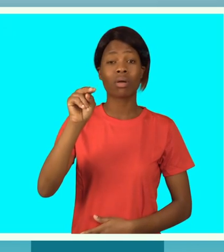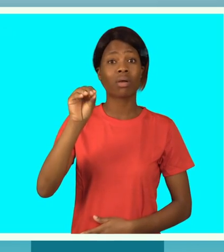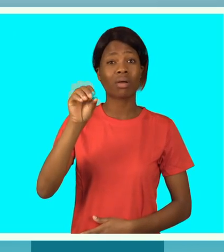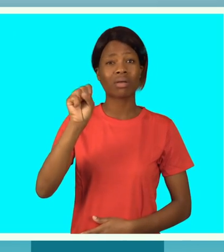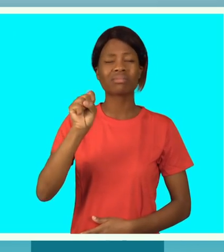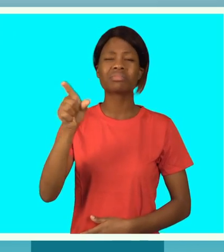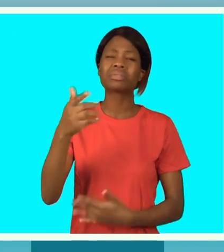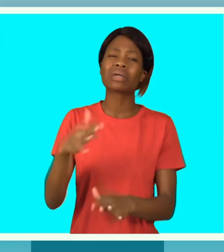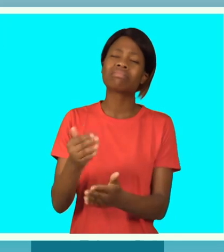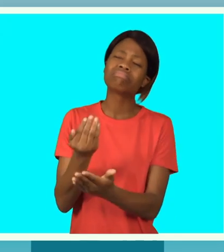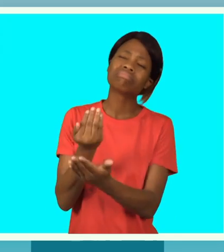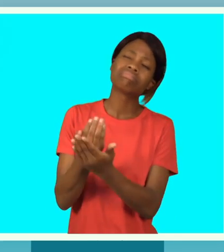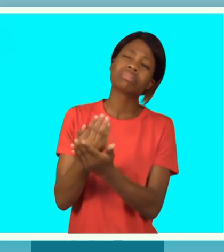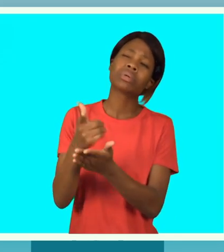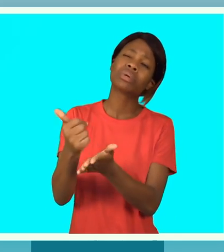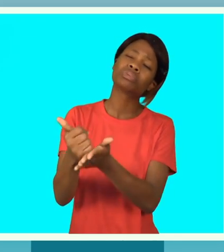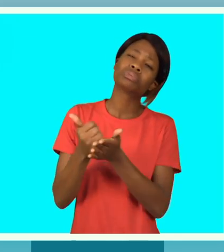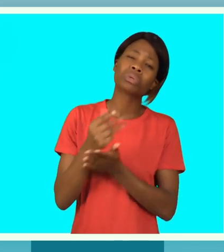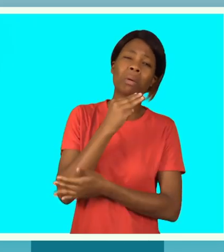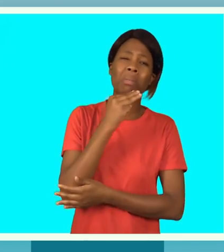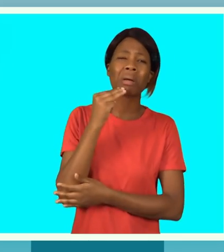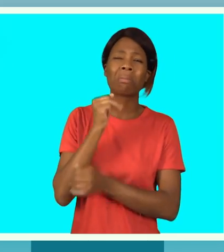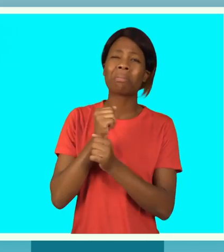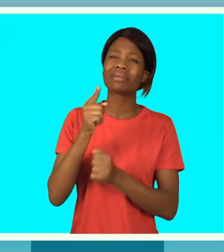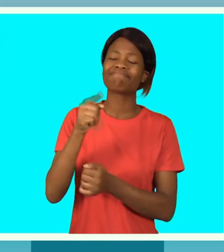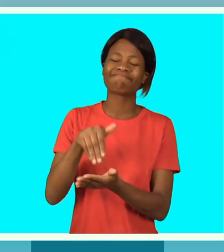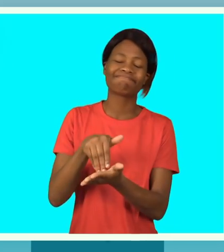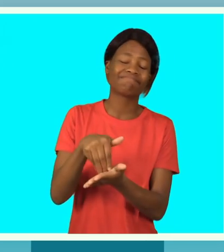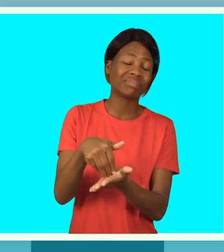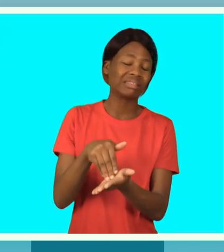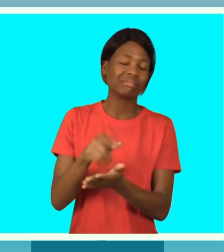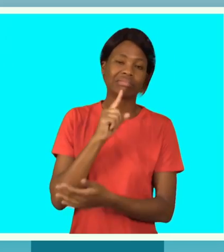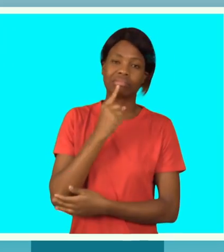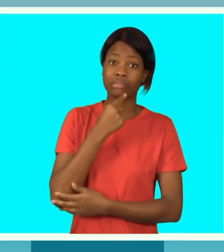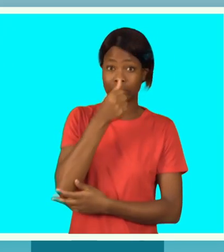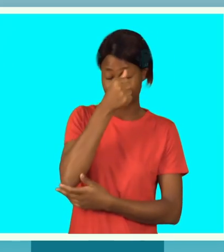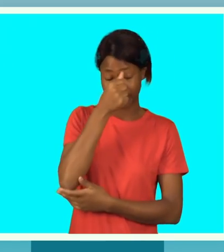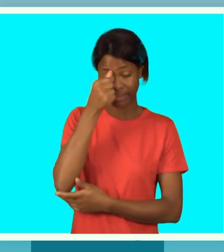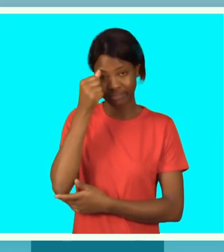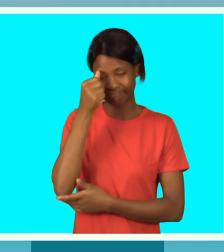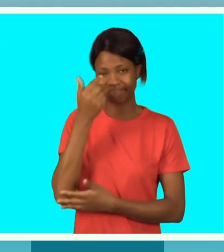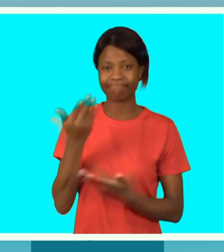Domingos revela que já pediu ajuda, mas o seu pedido redundou num fracasso.